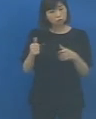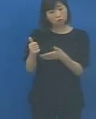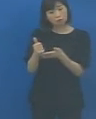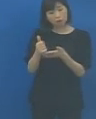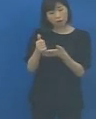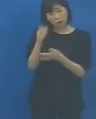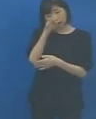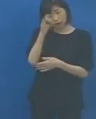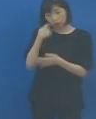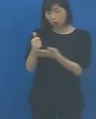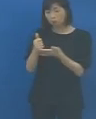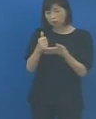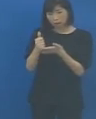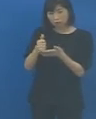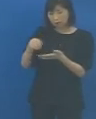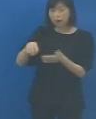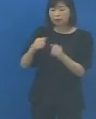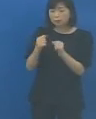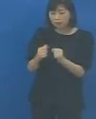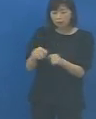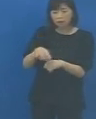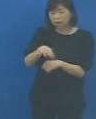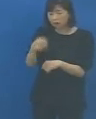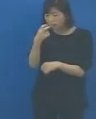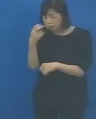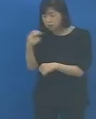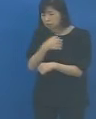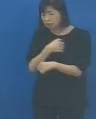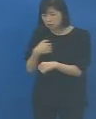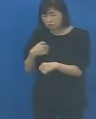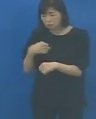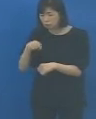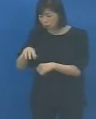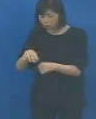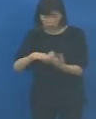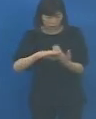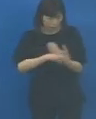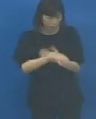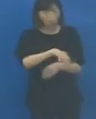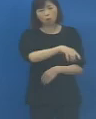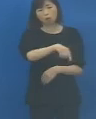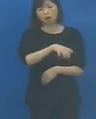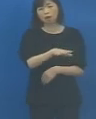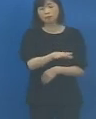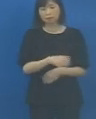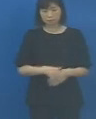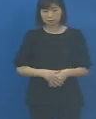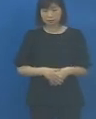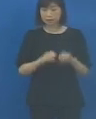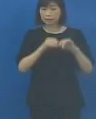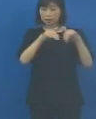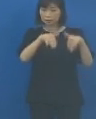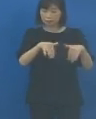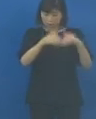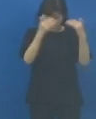監視もできるような範囲内以外にあります。で砂丘は全体としてあのやはり